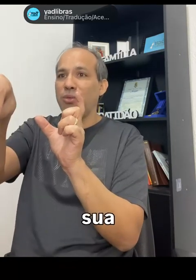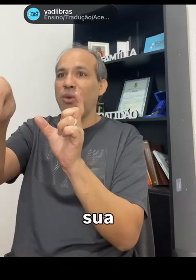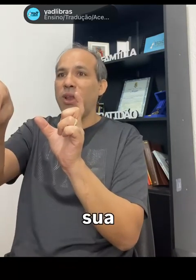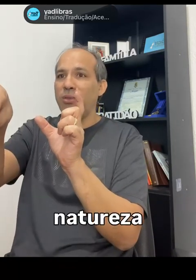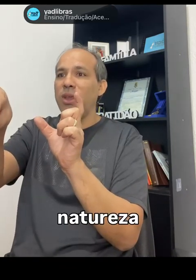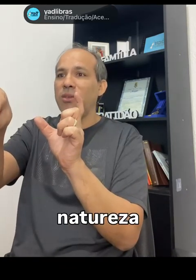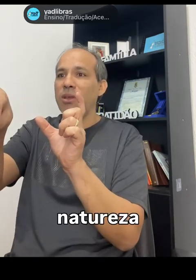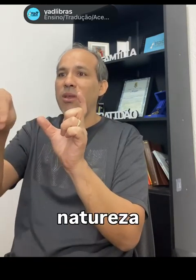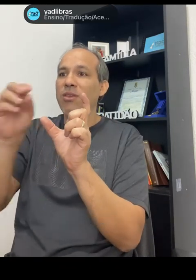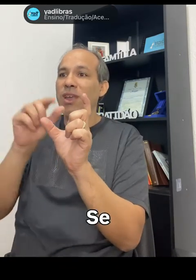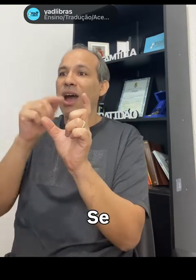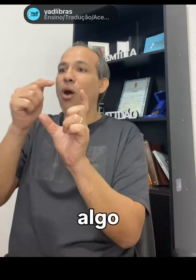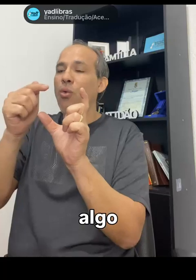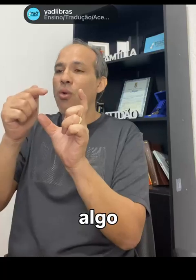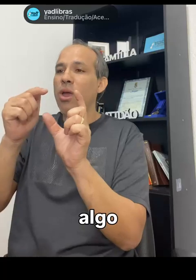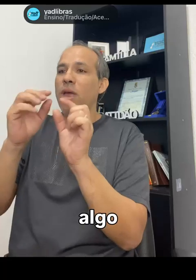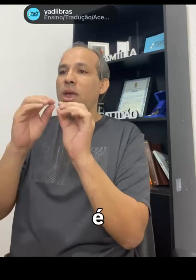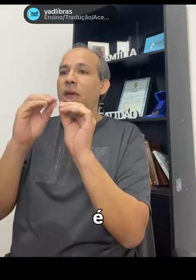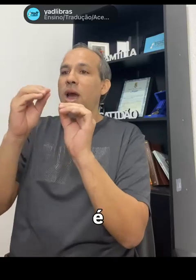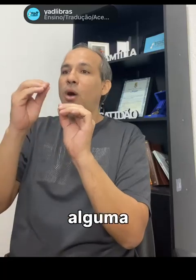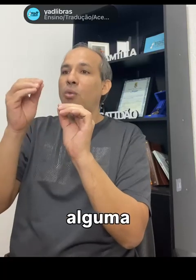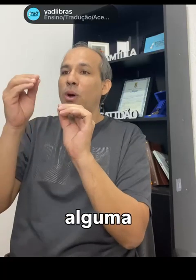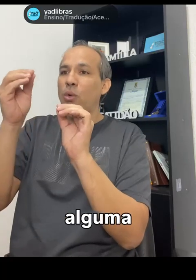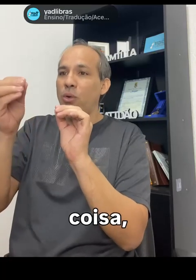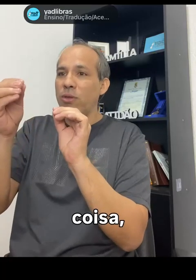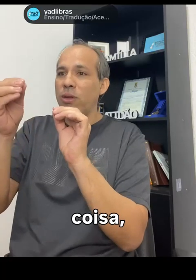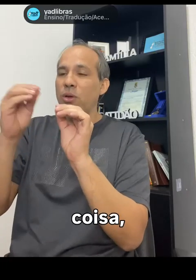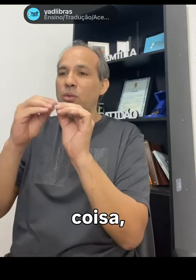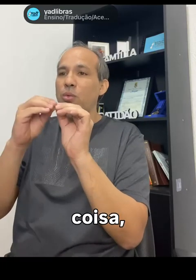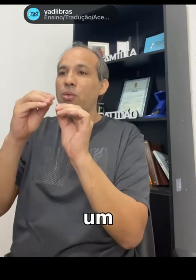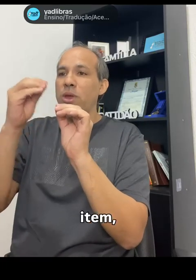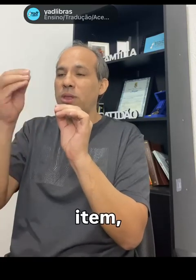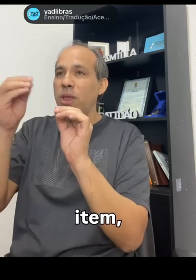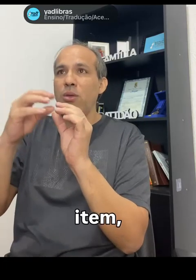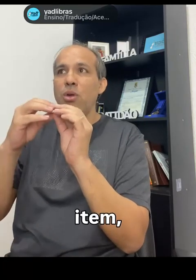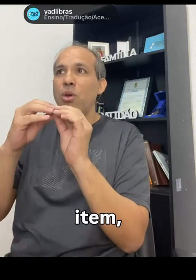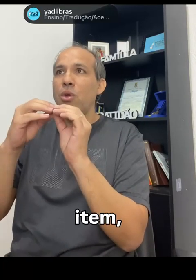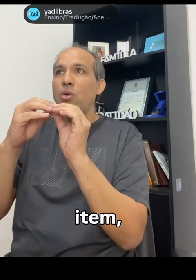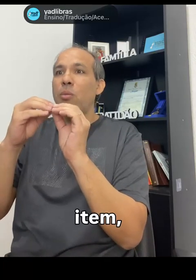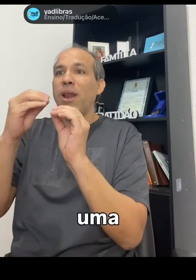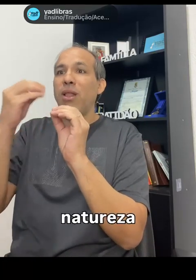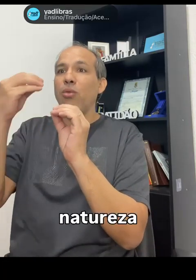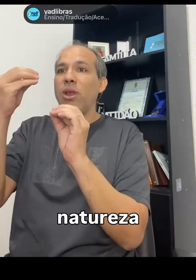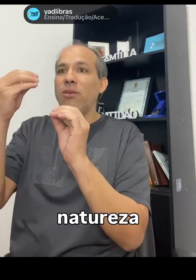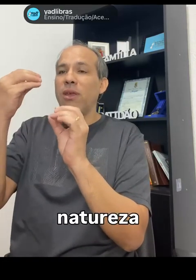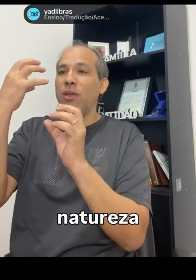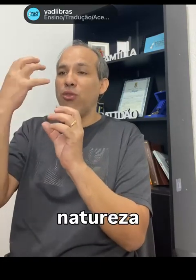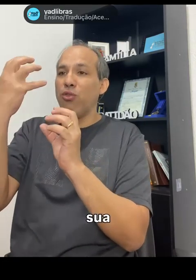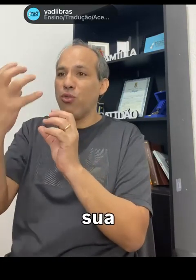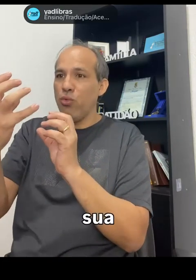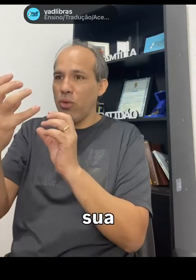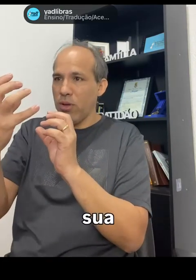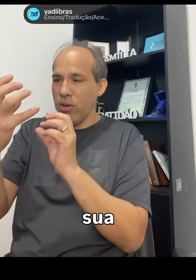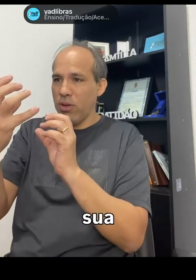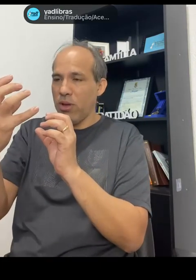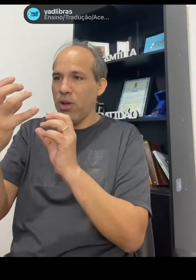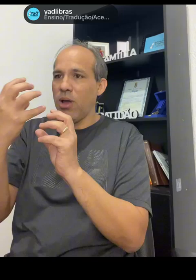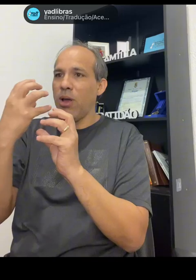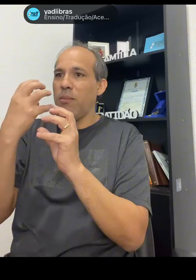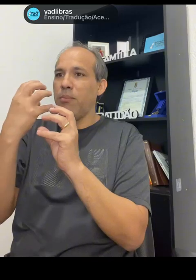sua natureza. Se algo é alguma coisa, um item, uma natureza sua,